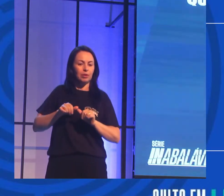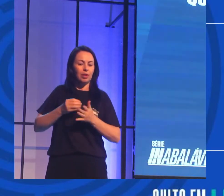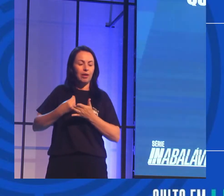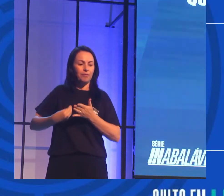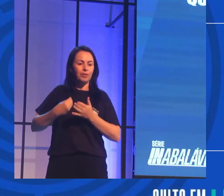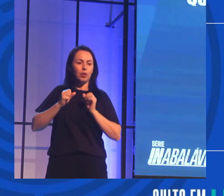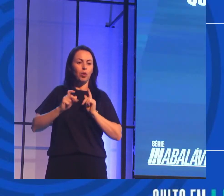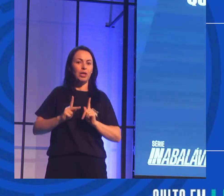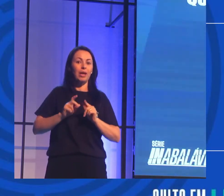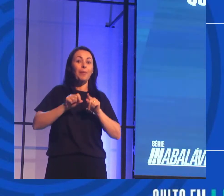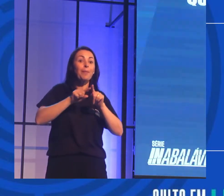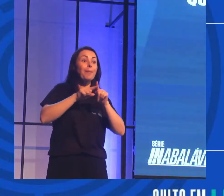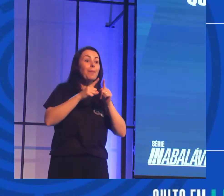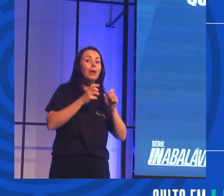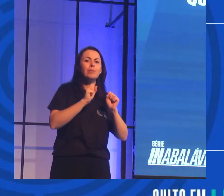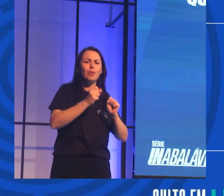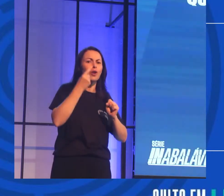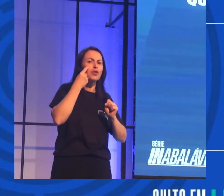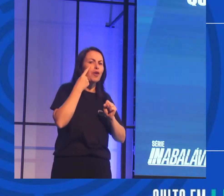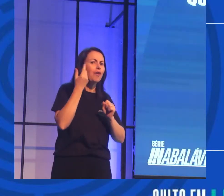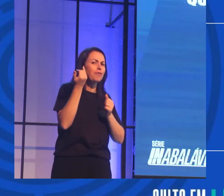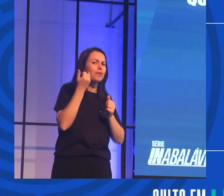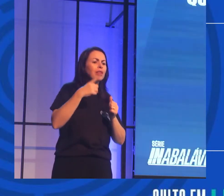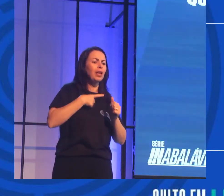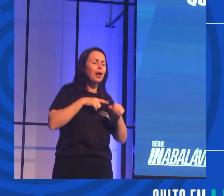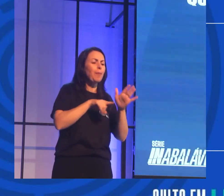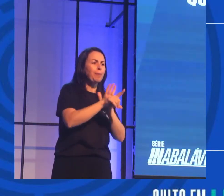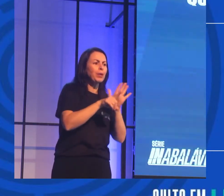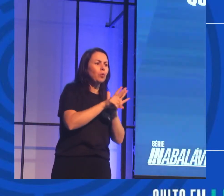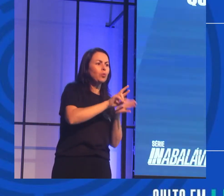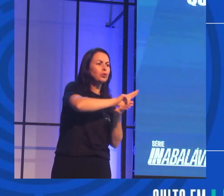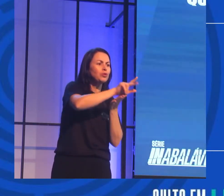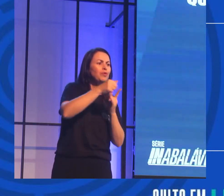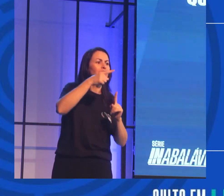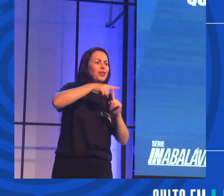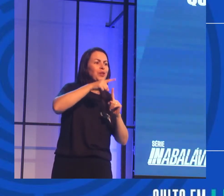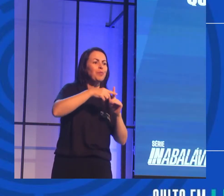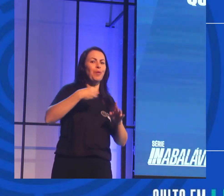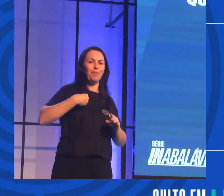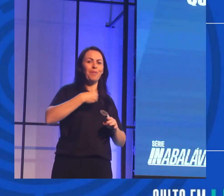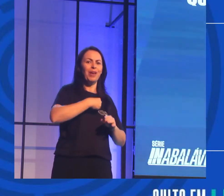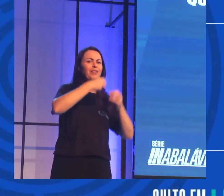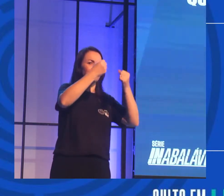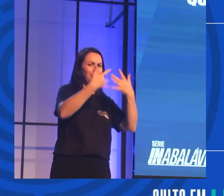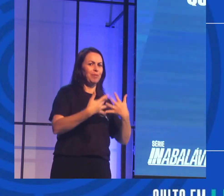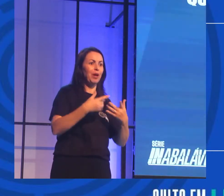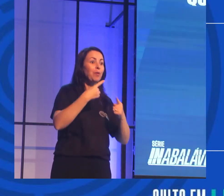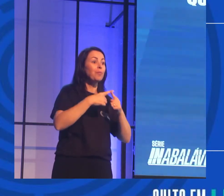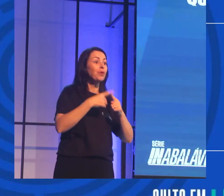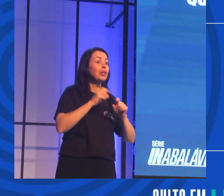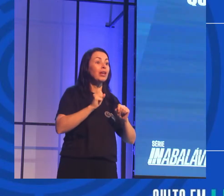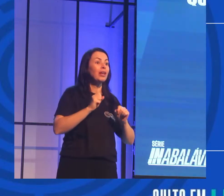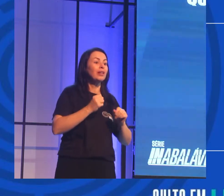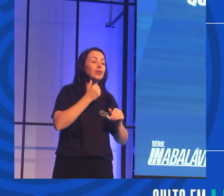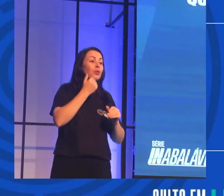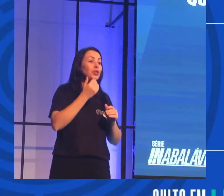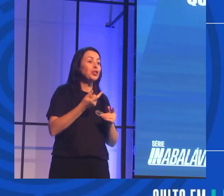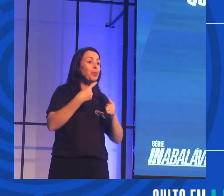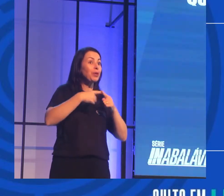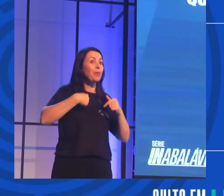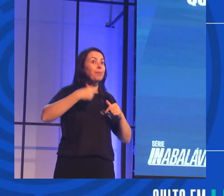Você pode ouvir qualquer especialista sobre isso. Porque não é o que fazemos ocasionalmente que faz a diferença, é o que